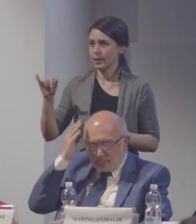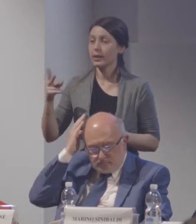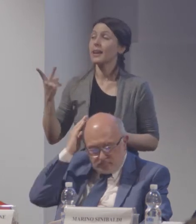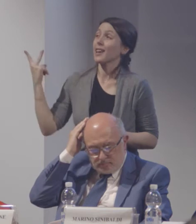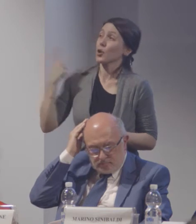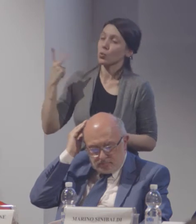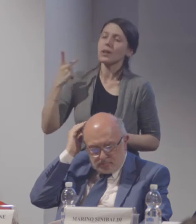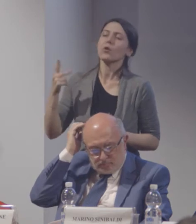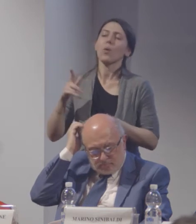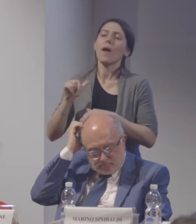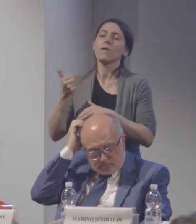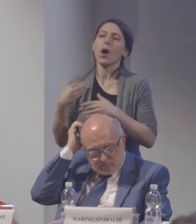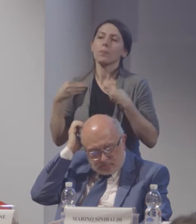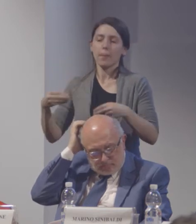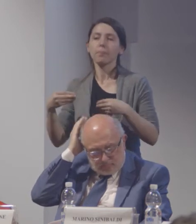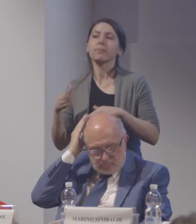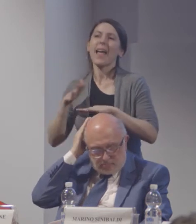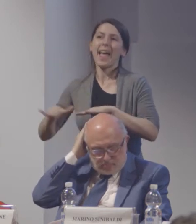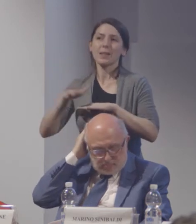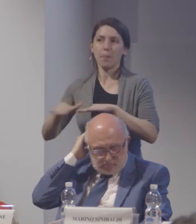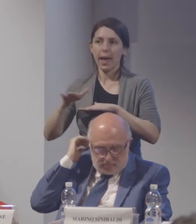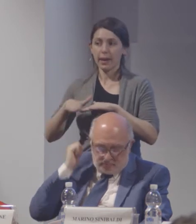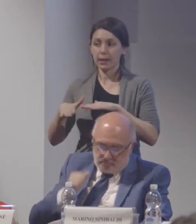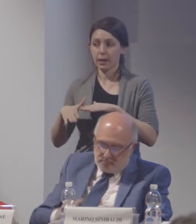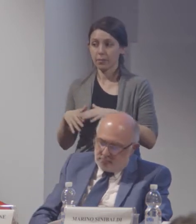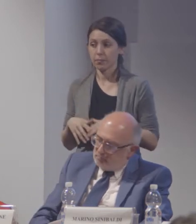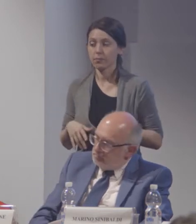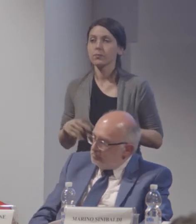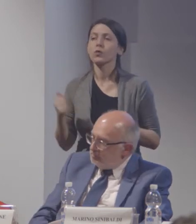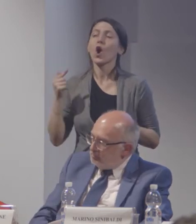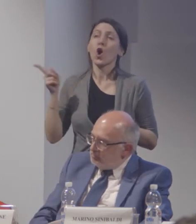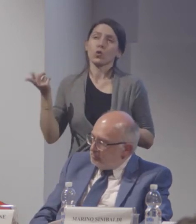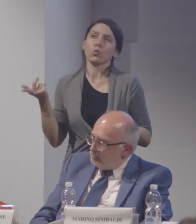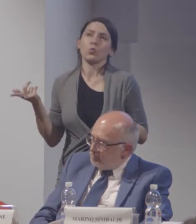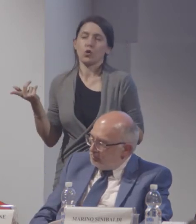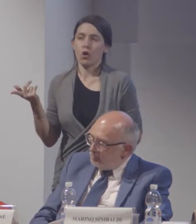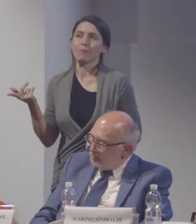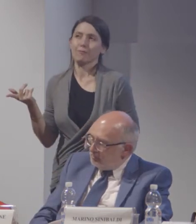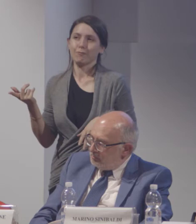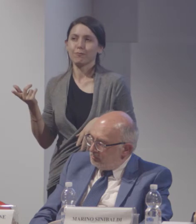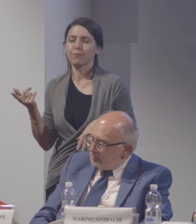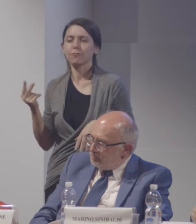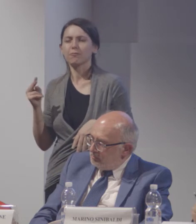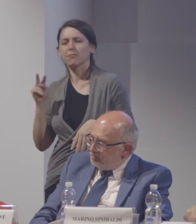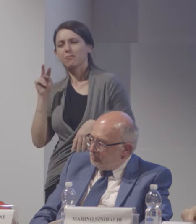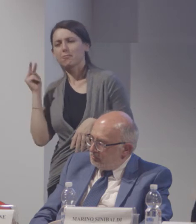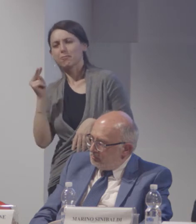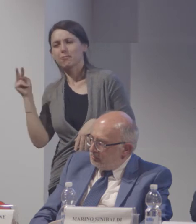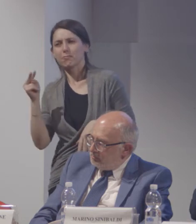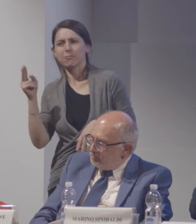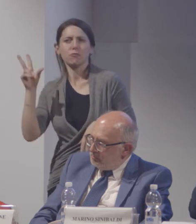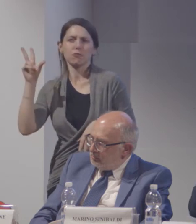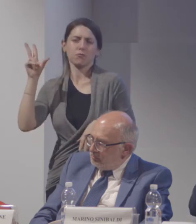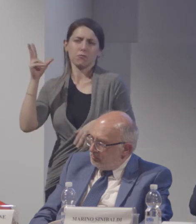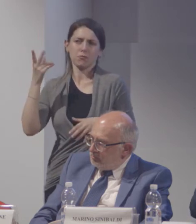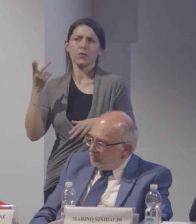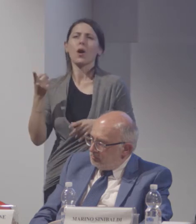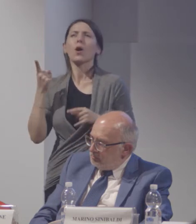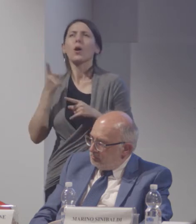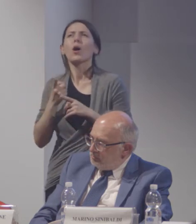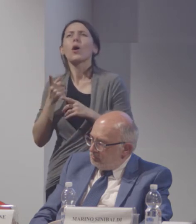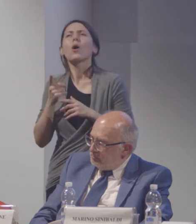come membri esperti. E oltre alle sue acute osservazioni sulla necessità di usare concetti